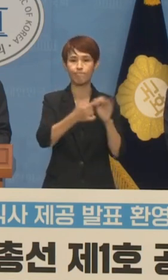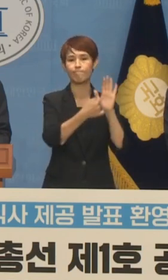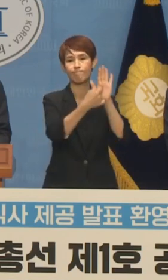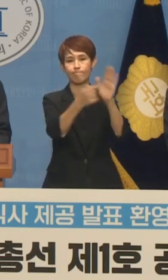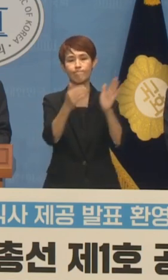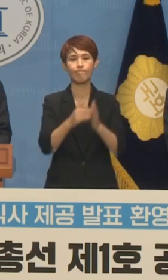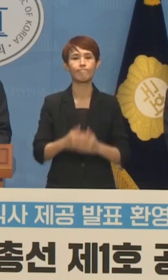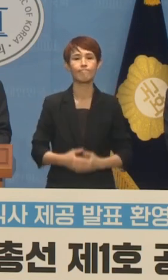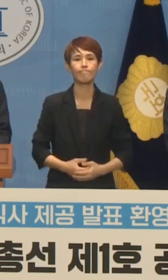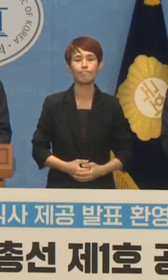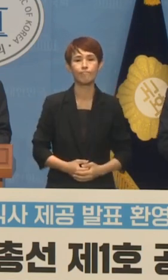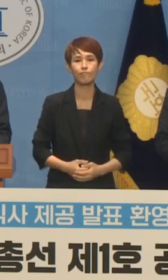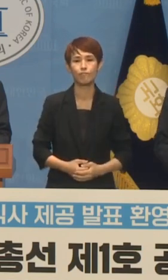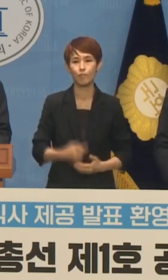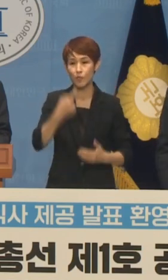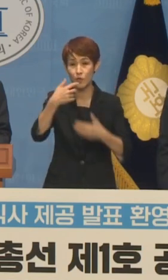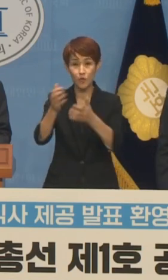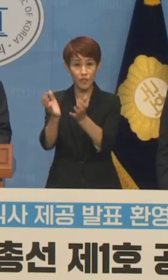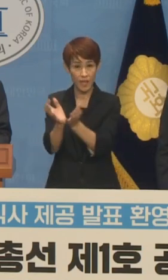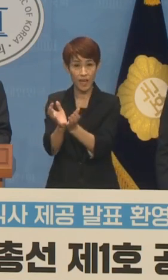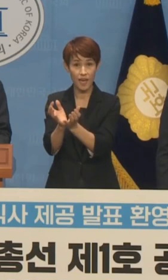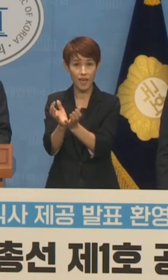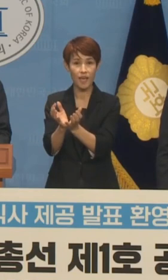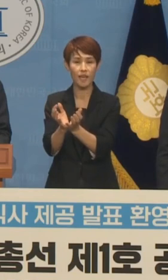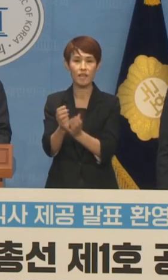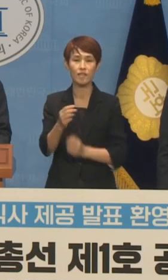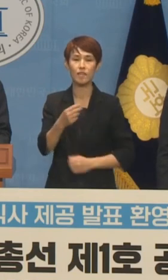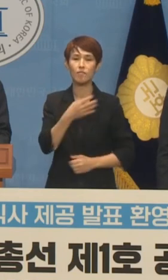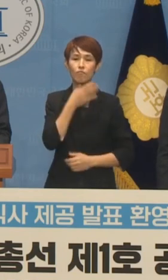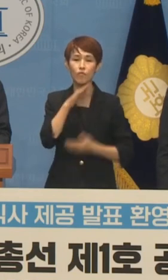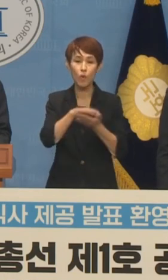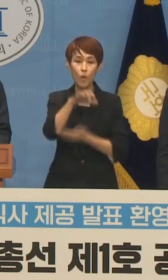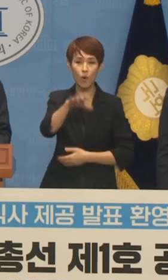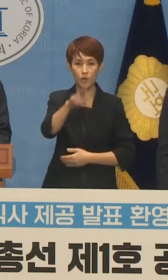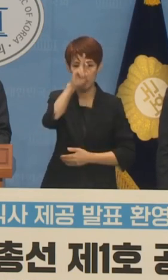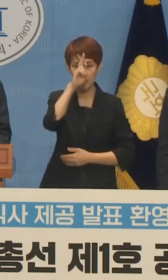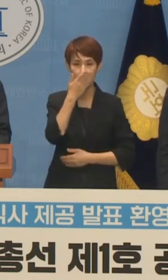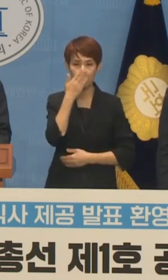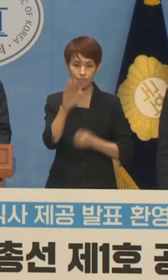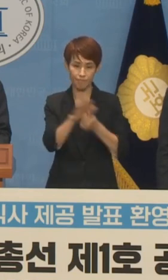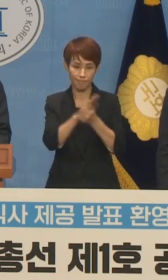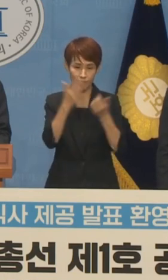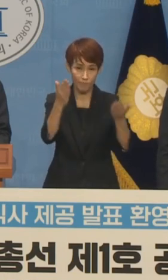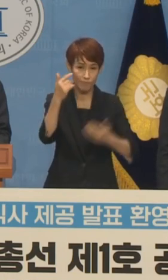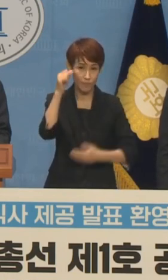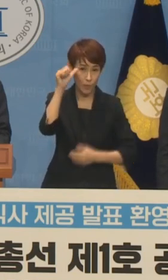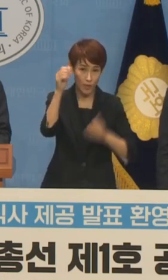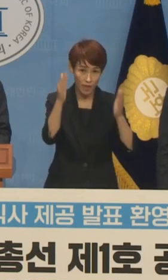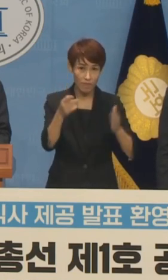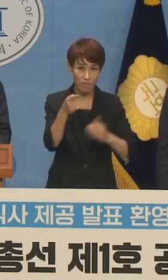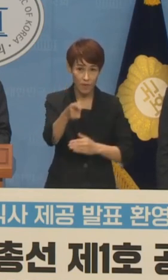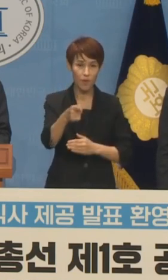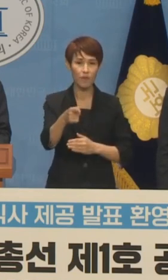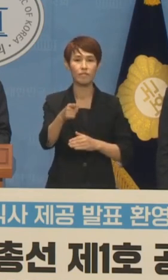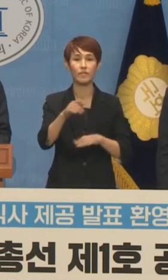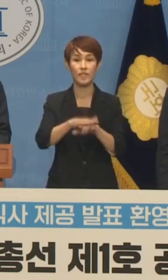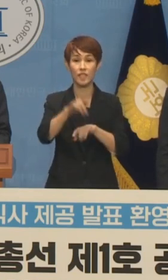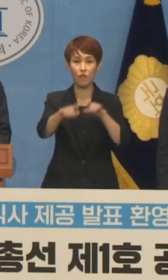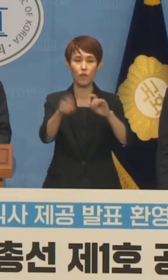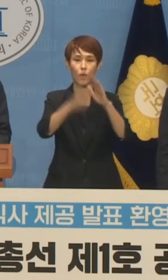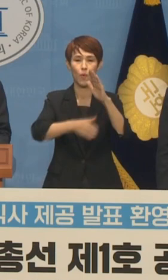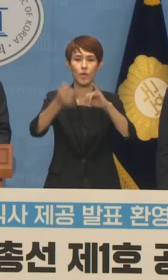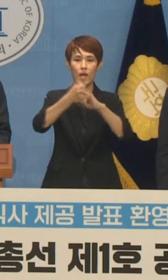발표했습니다. 민주당 서울시당의 경로당 주 5일 점심 밥상 약속을 위한 실천은 공약 발표와